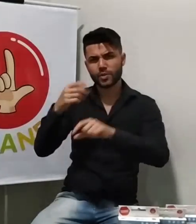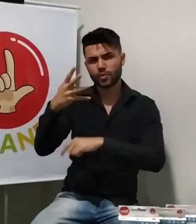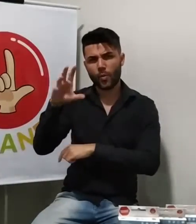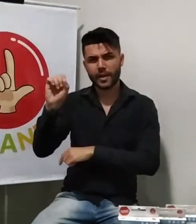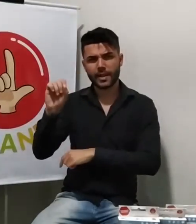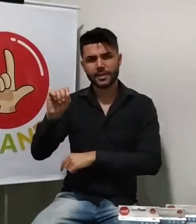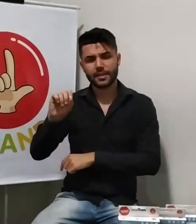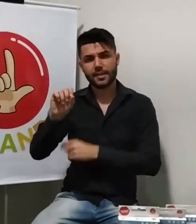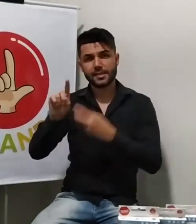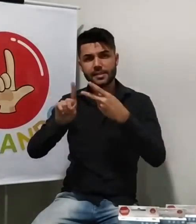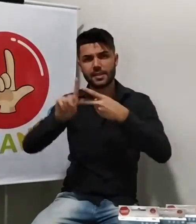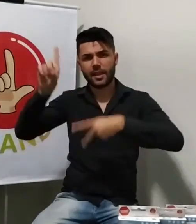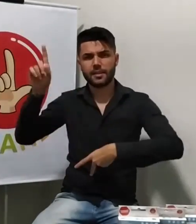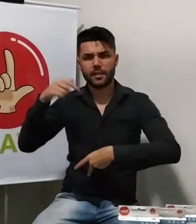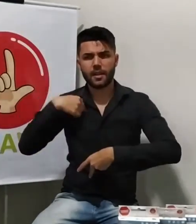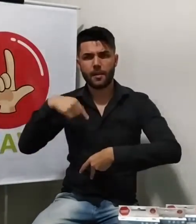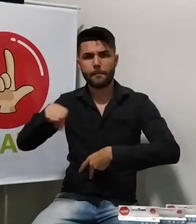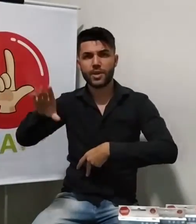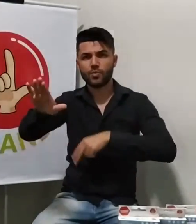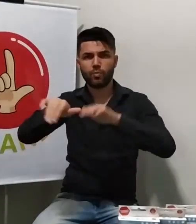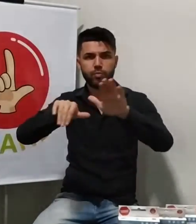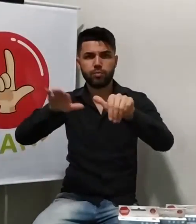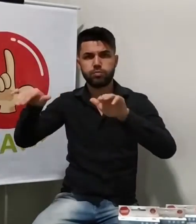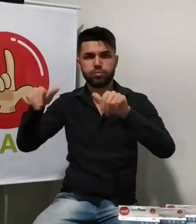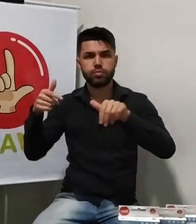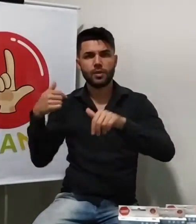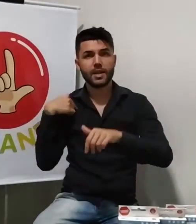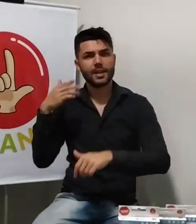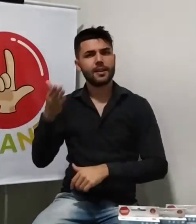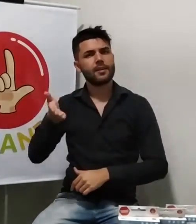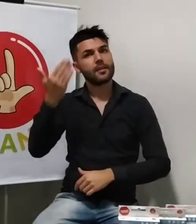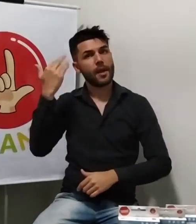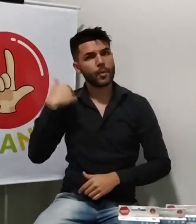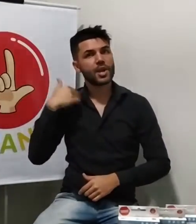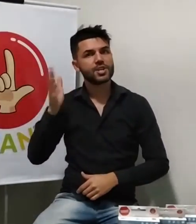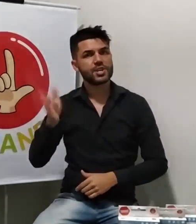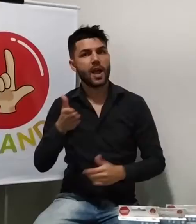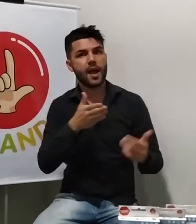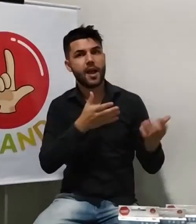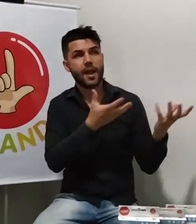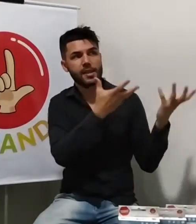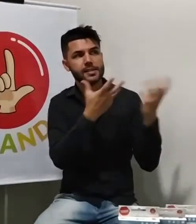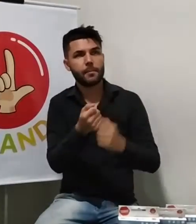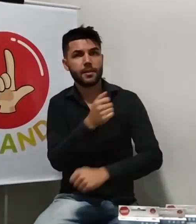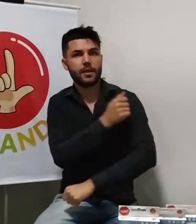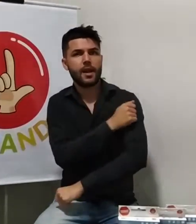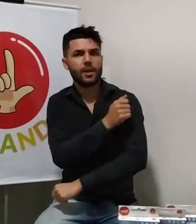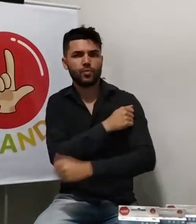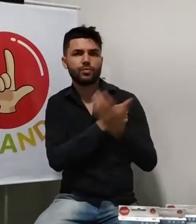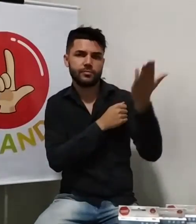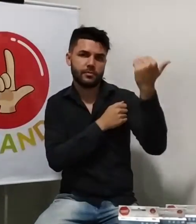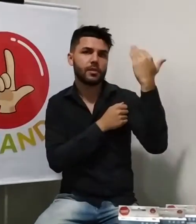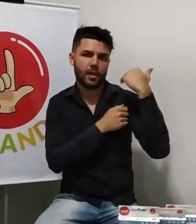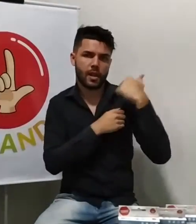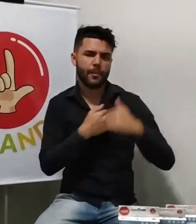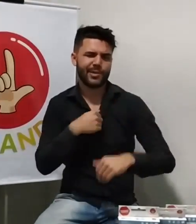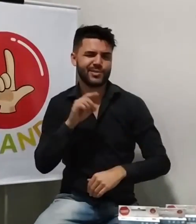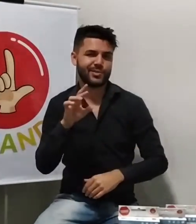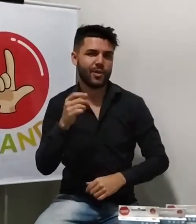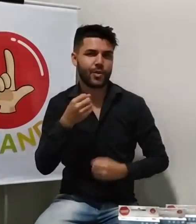esse indianinho ele deve saber alguma coisa desse trem de tecnologia. E aí, por um acaso, o cara era o diretor do MIT. Eles começaram a ajudar a gente a pensar